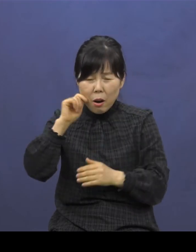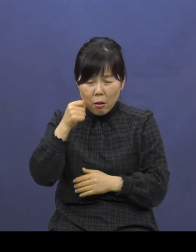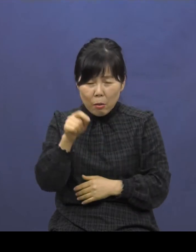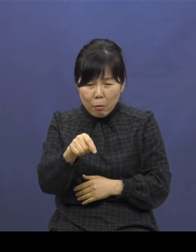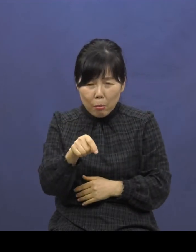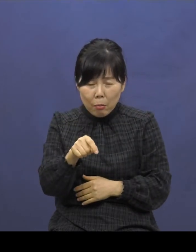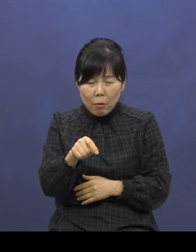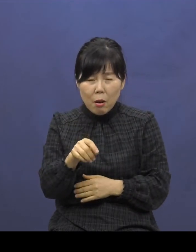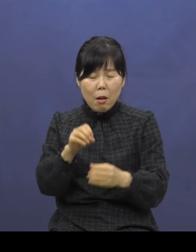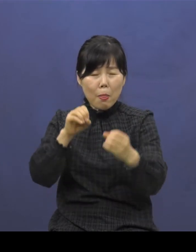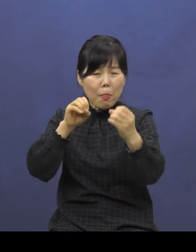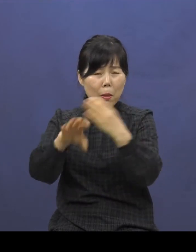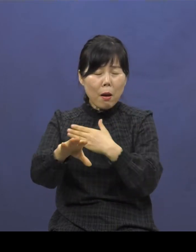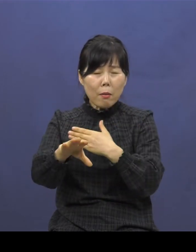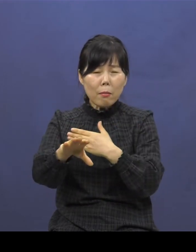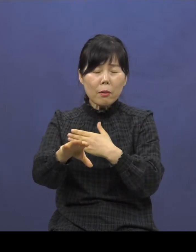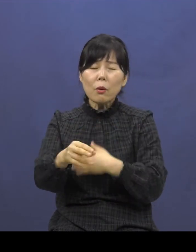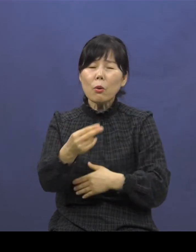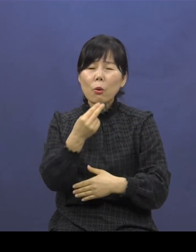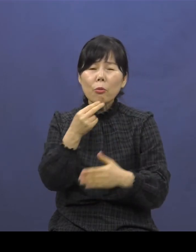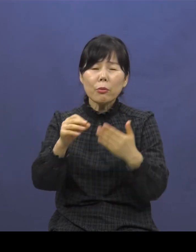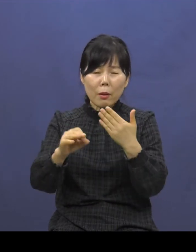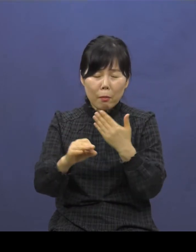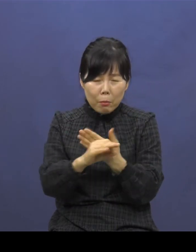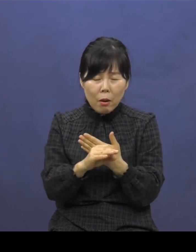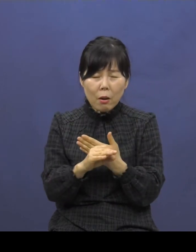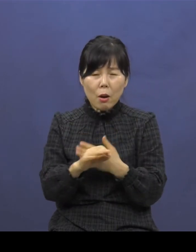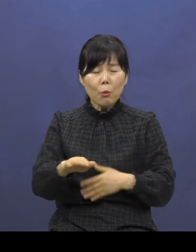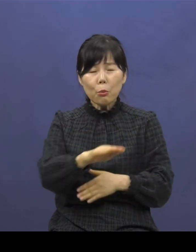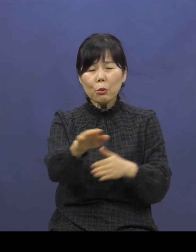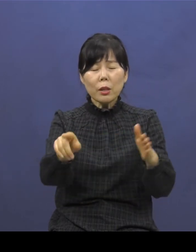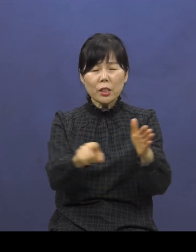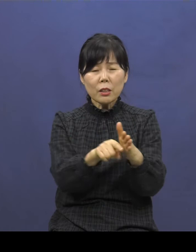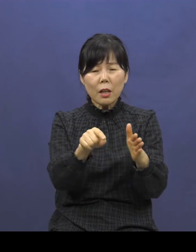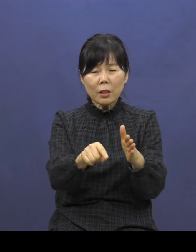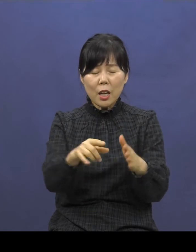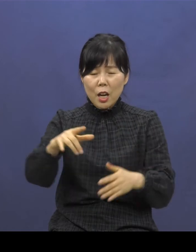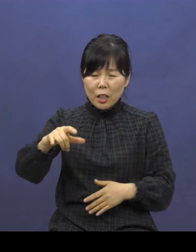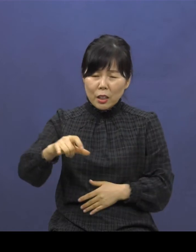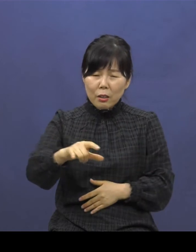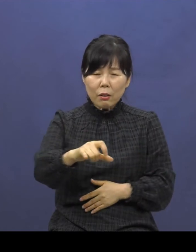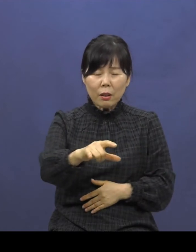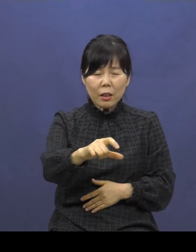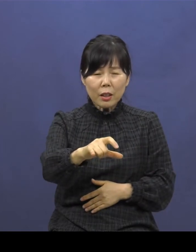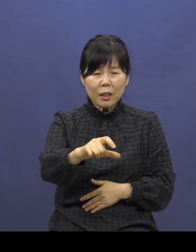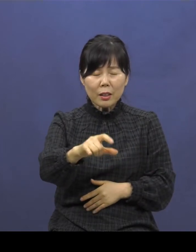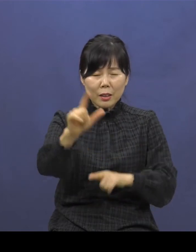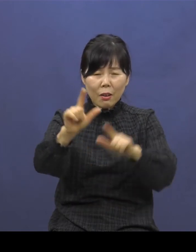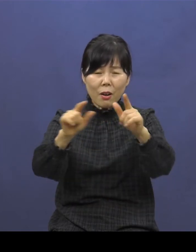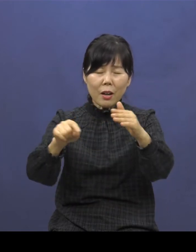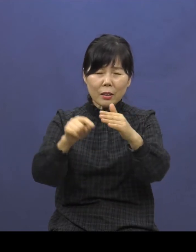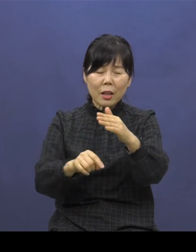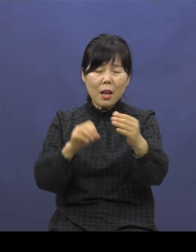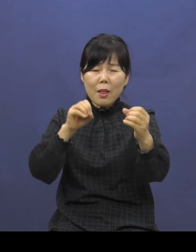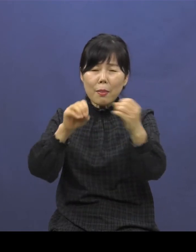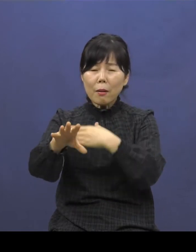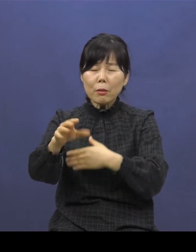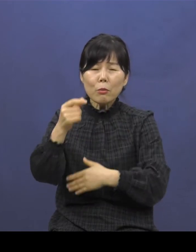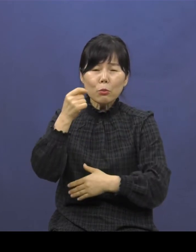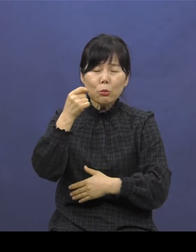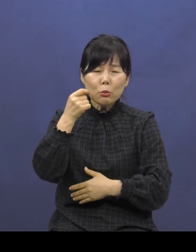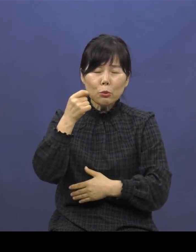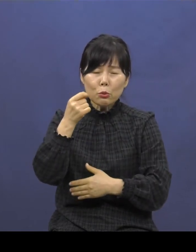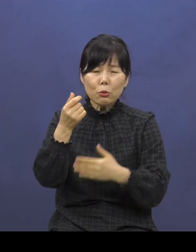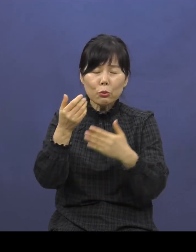어려움에 대해서 아무런 대답을 줄 수 없다면, 우리의 신앙이 지금 이 코로나19 이 사태에 대해서 아무런 대답을